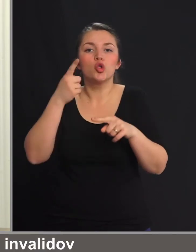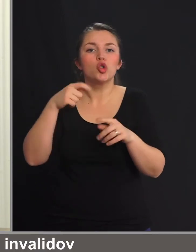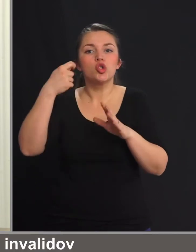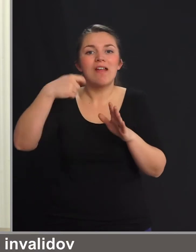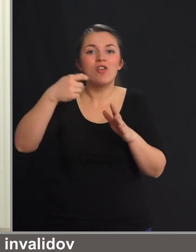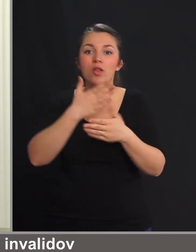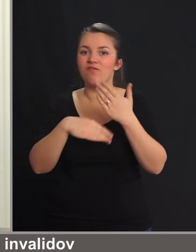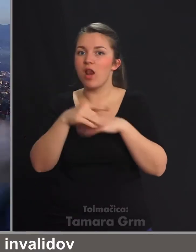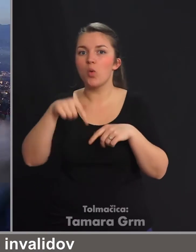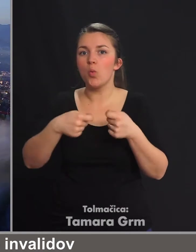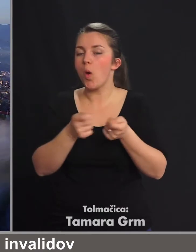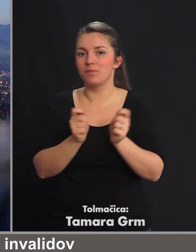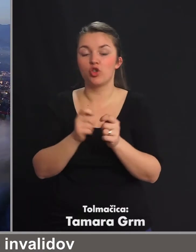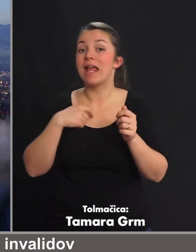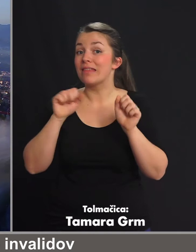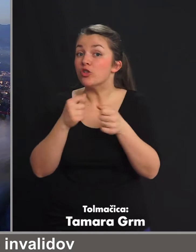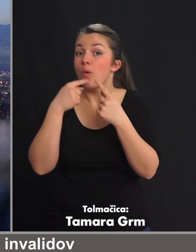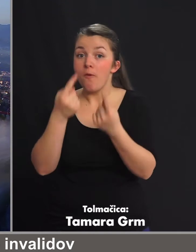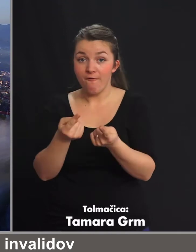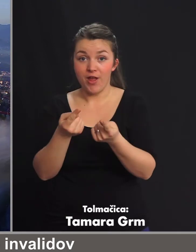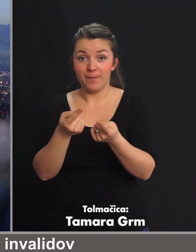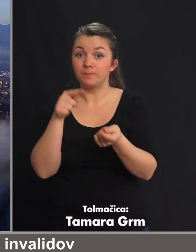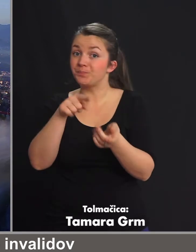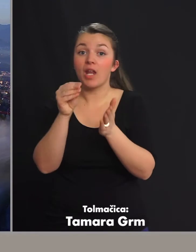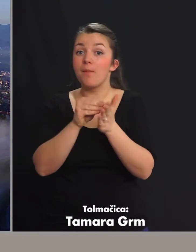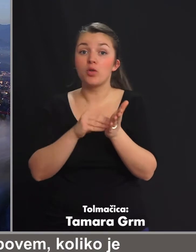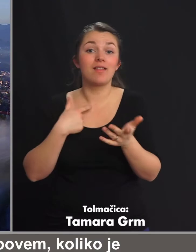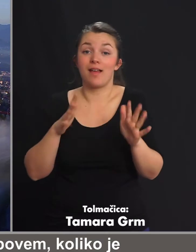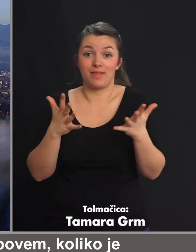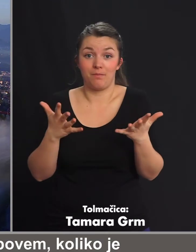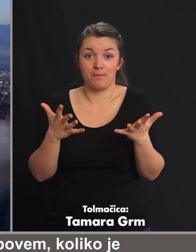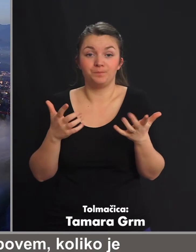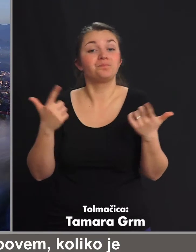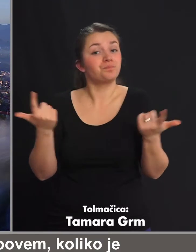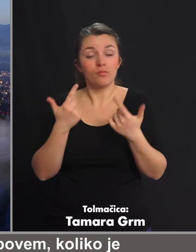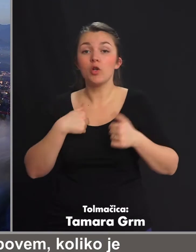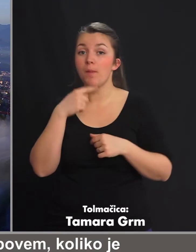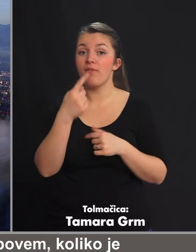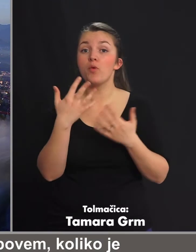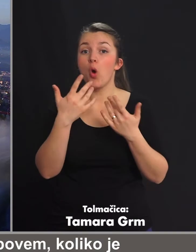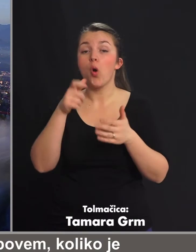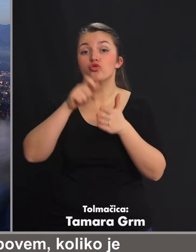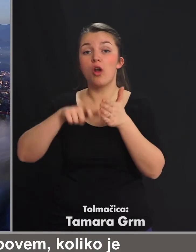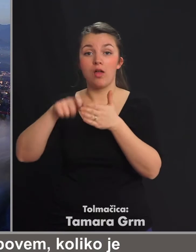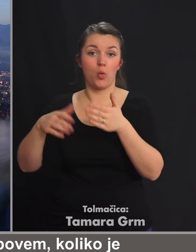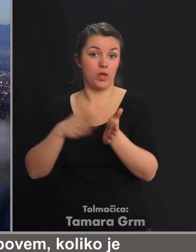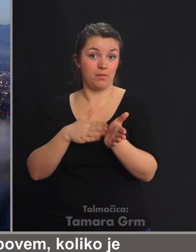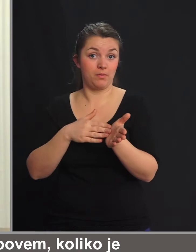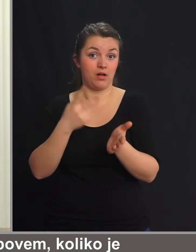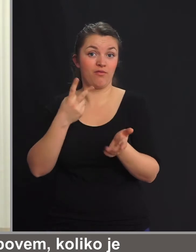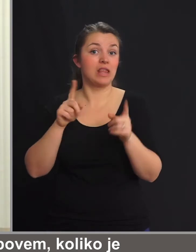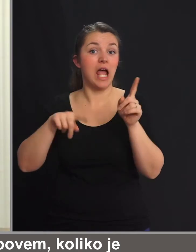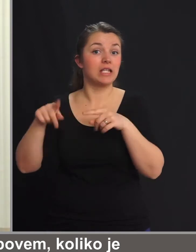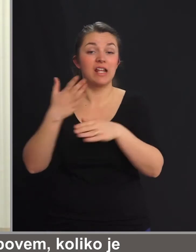Koliko natančno število invalidov v občini, težko povem, tega podatka nimam. Lahko pa povem, koliko je